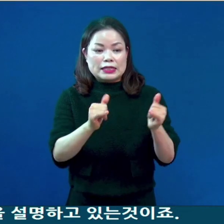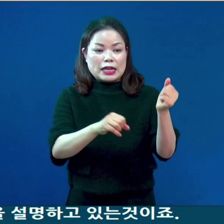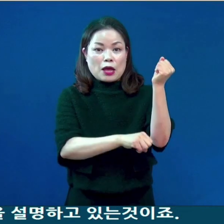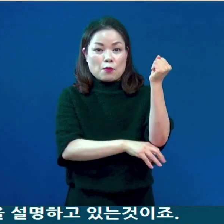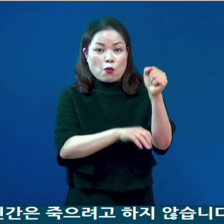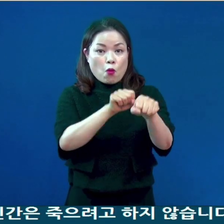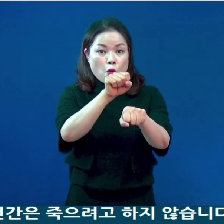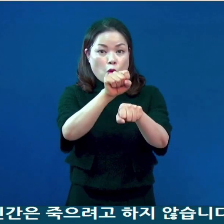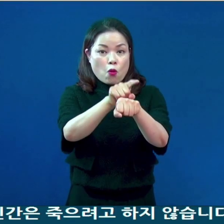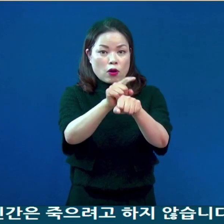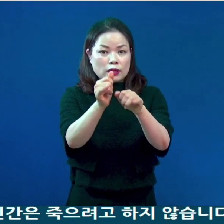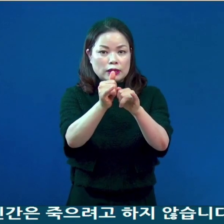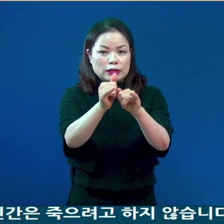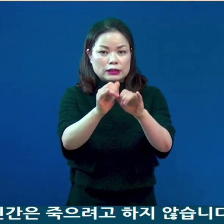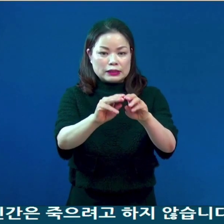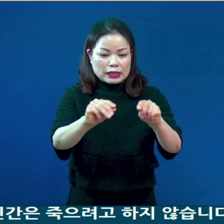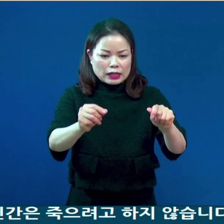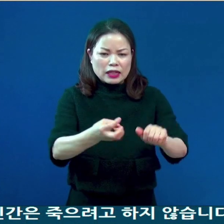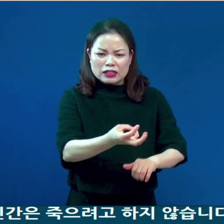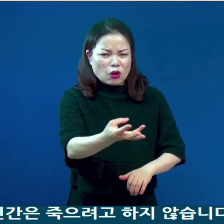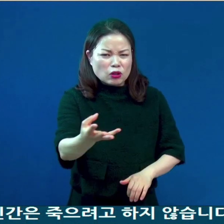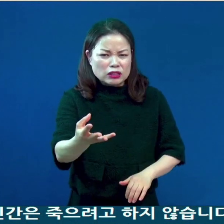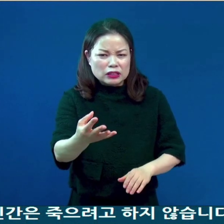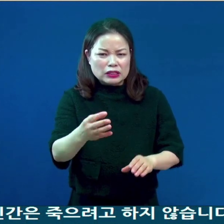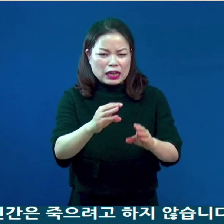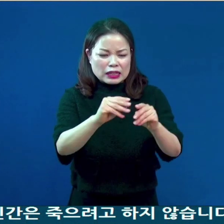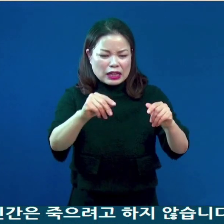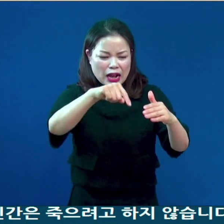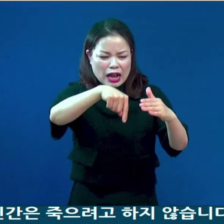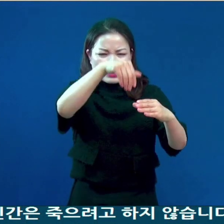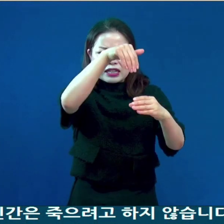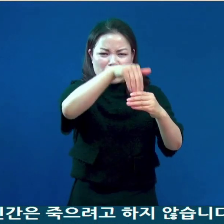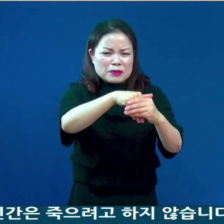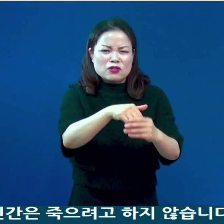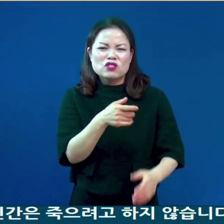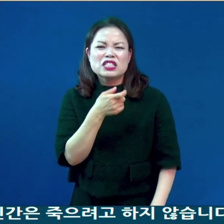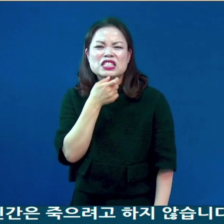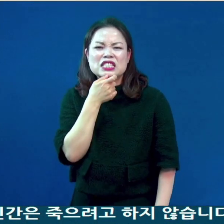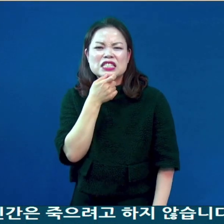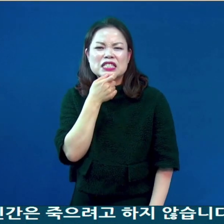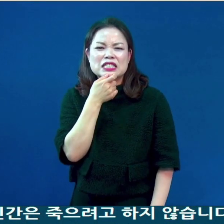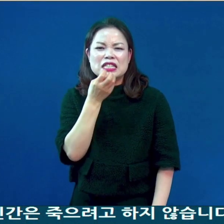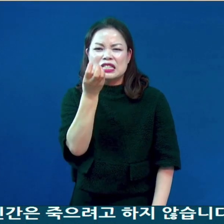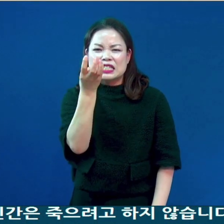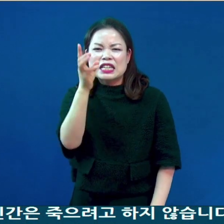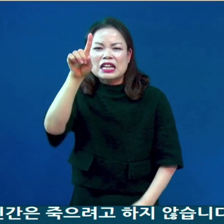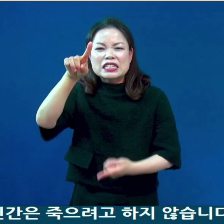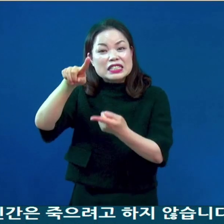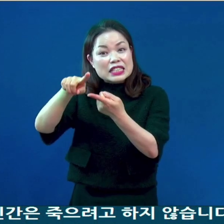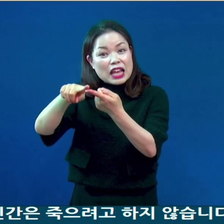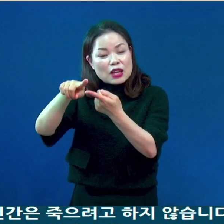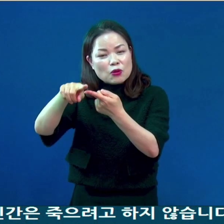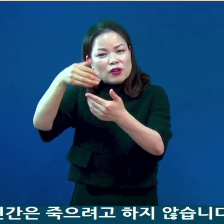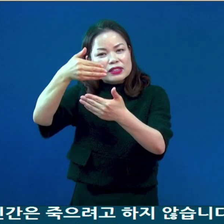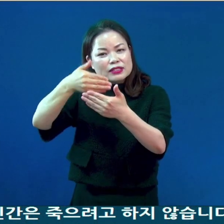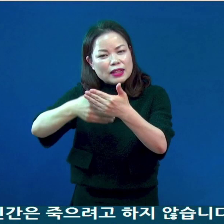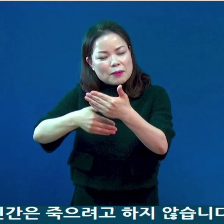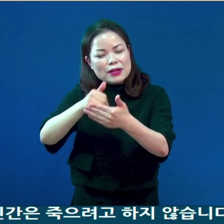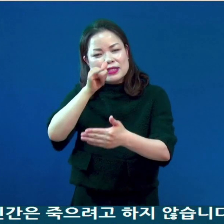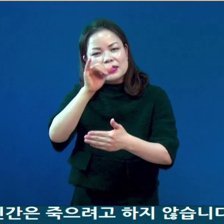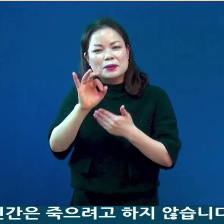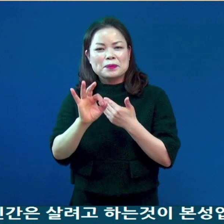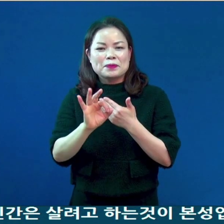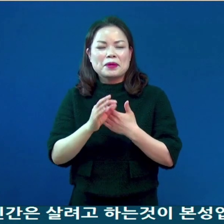따르면 땅에 떨어지는 것도 싫고 땅 속에 묻히는 것도 싫고 그저 씨 하나 그대로 남아